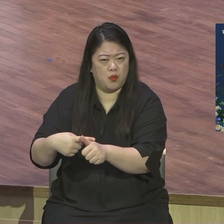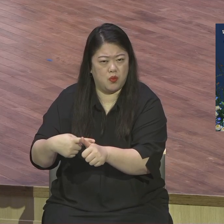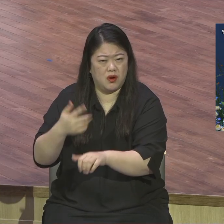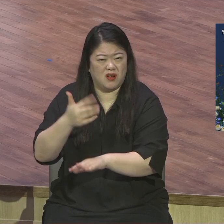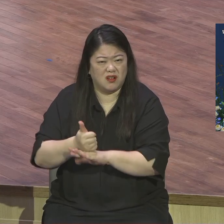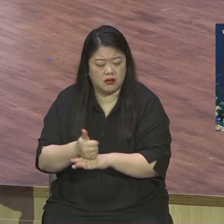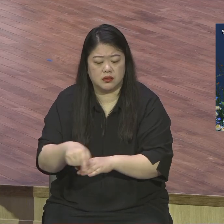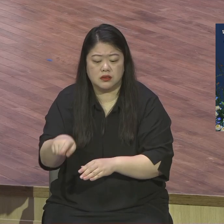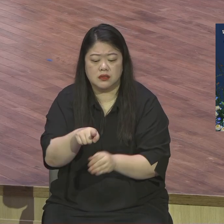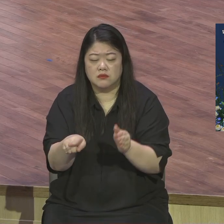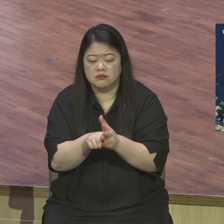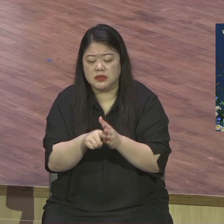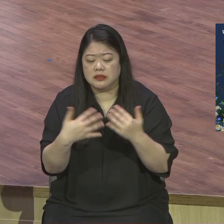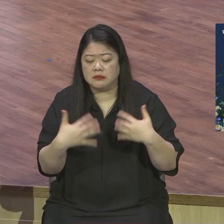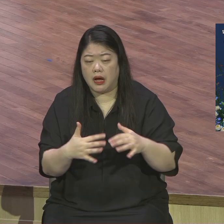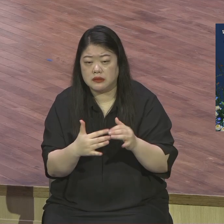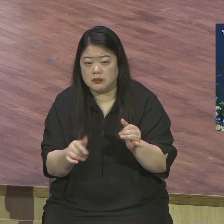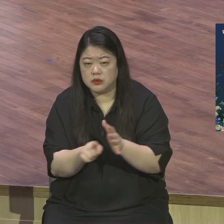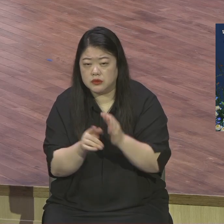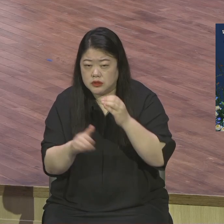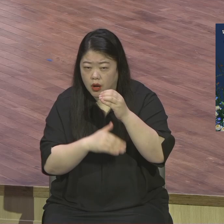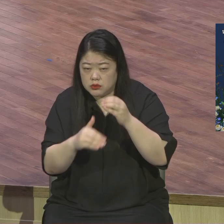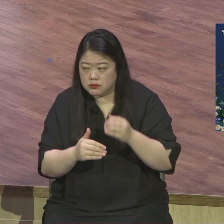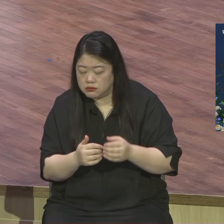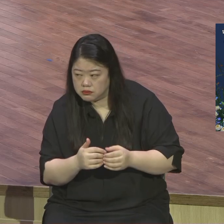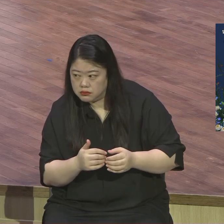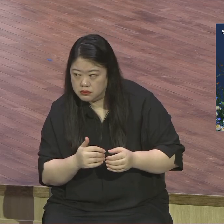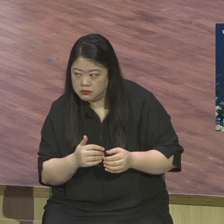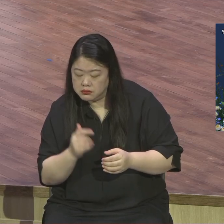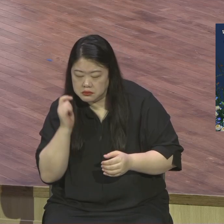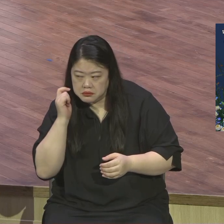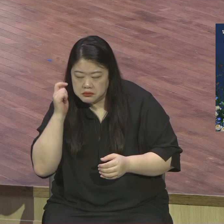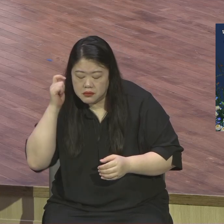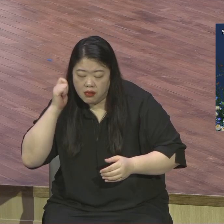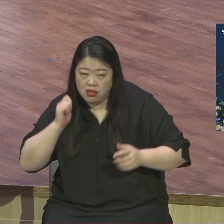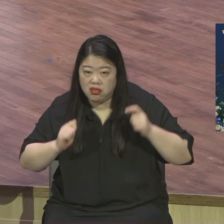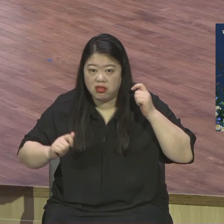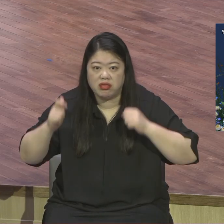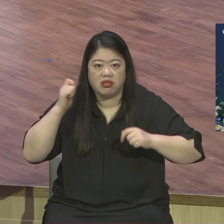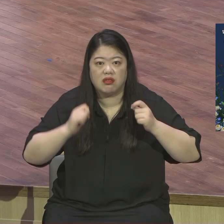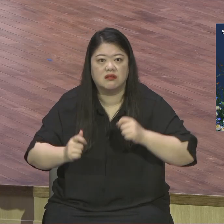놓습니다. 아주 믿음 좋은 것이지 성경도 많이 하는 것처럼